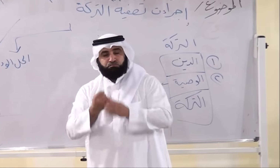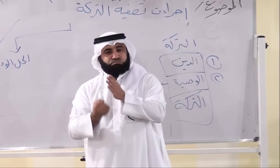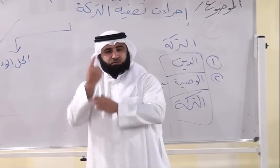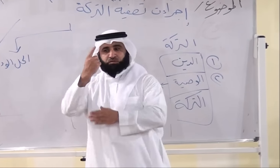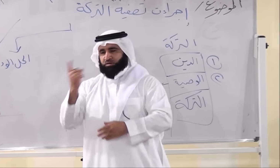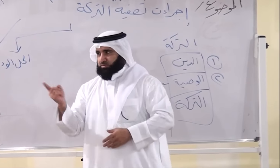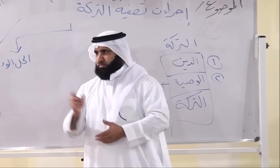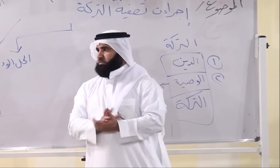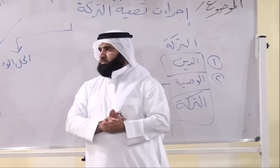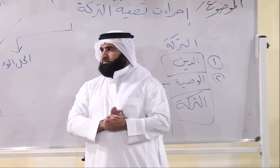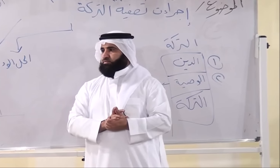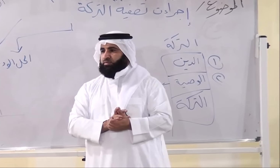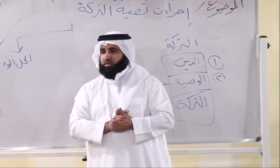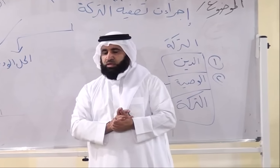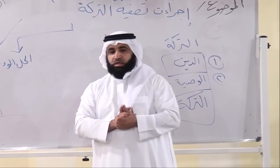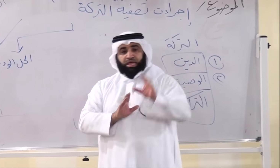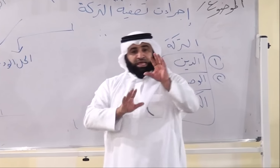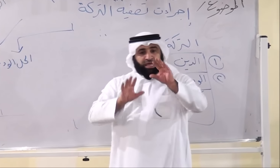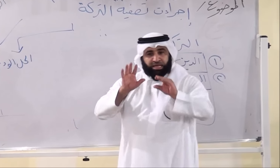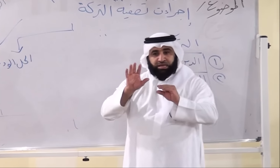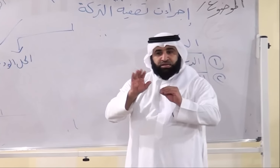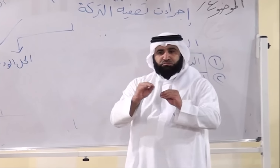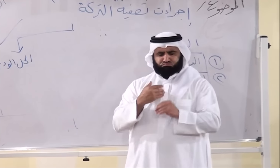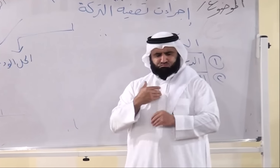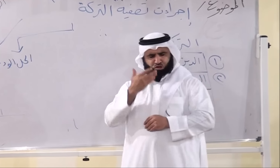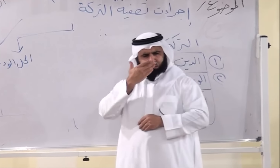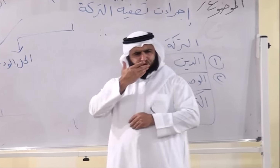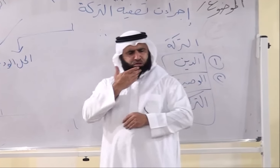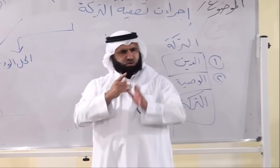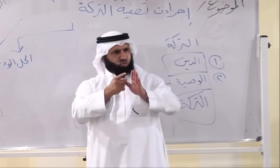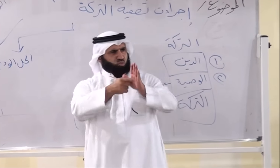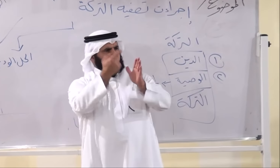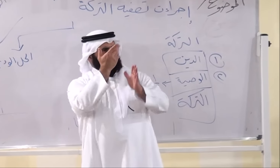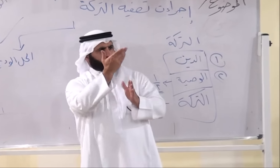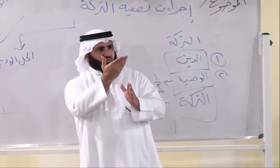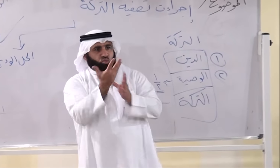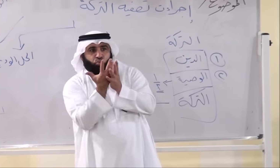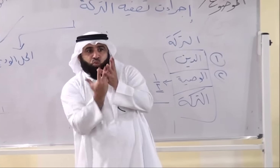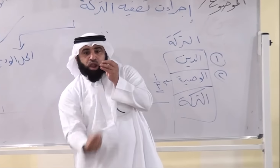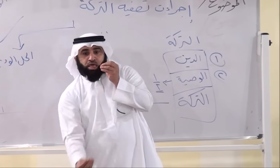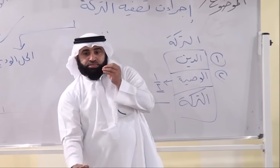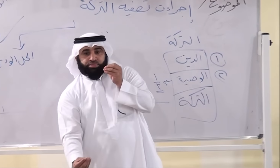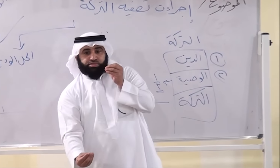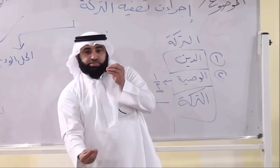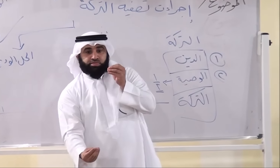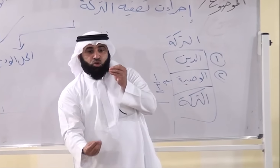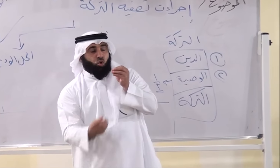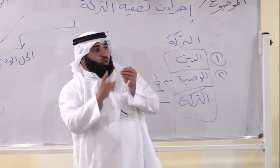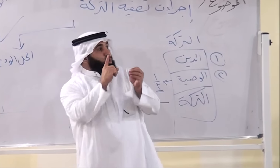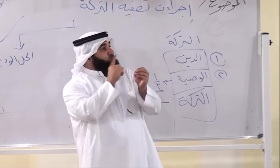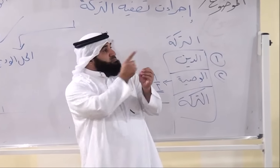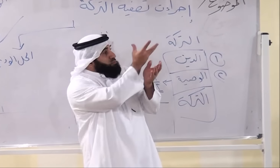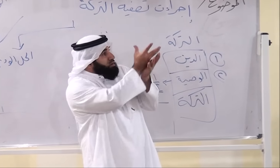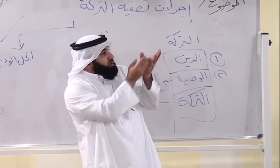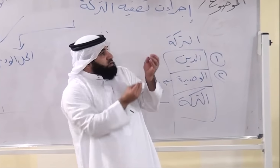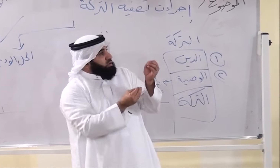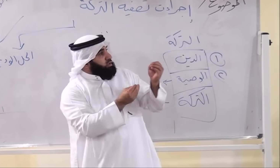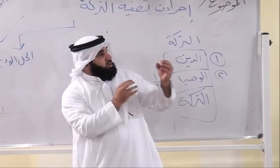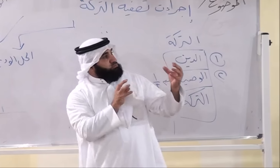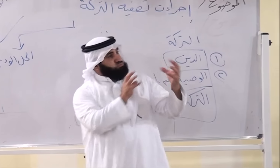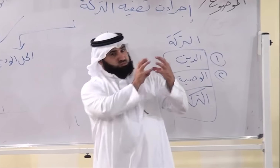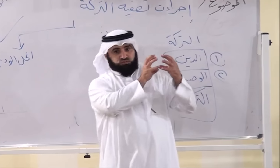من سياق القصه، ولما عرفت استغربت انا هالحاله كيف الابن، يعني يا اخوان احنا يعني